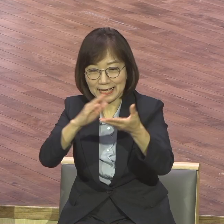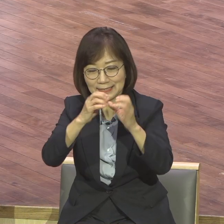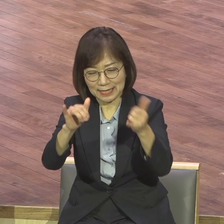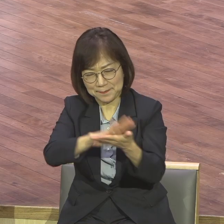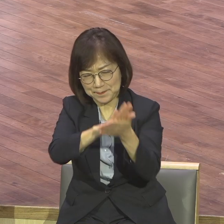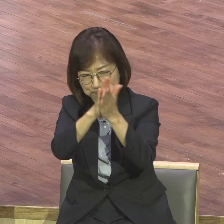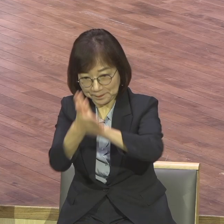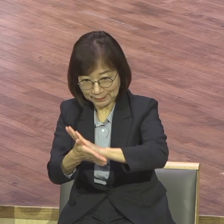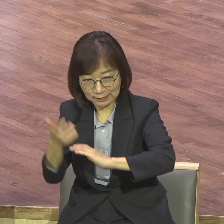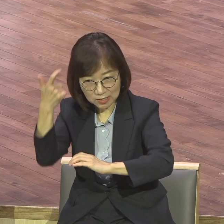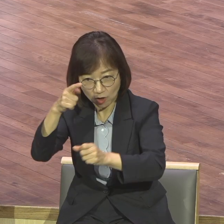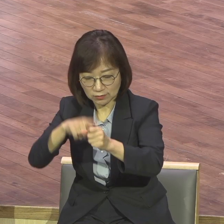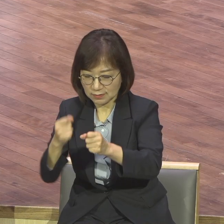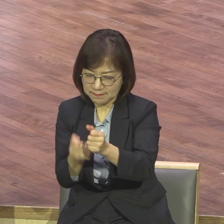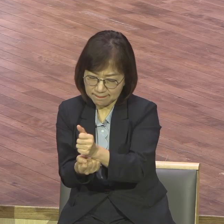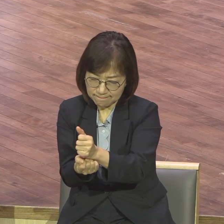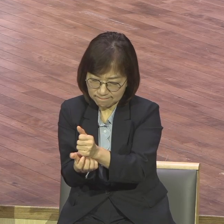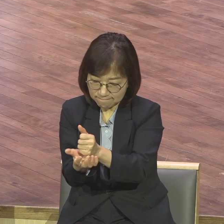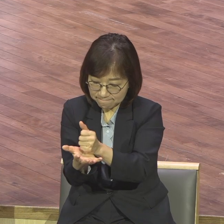바뀐 것입니다.